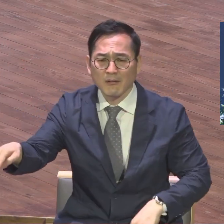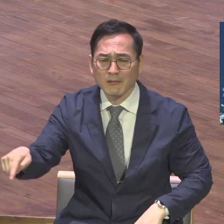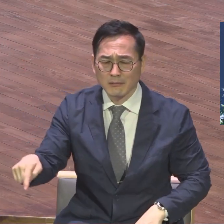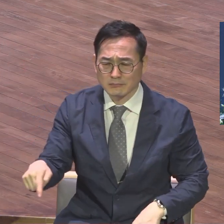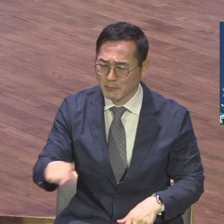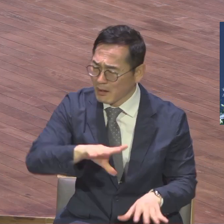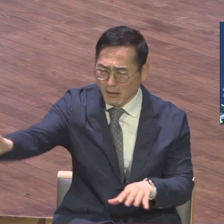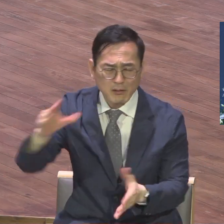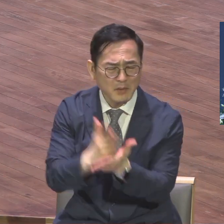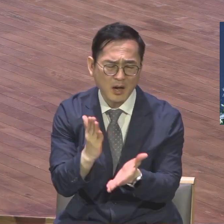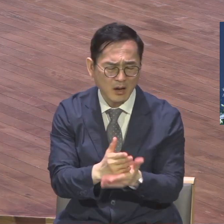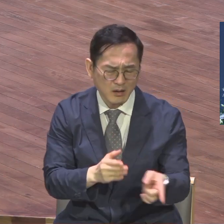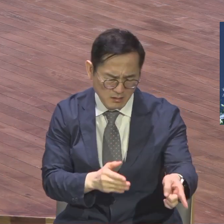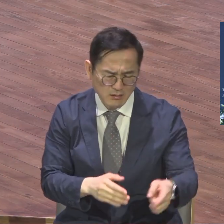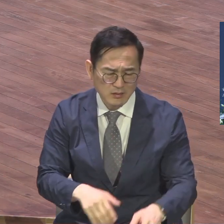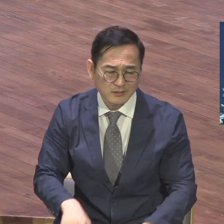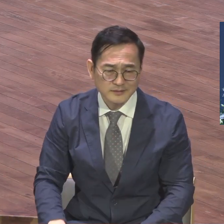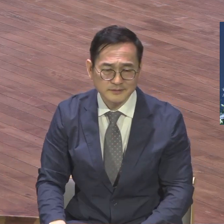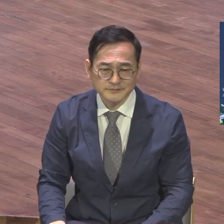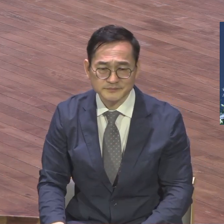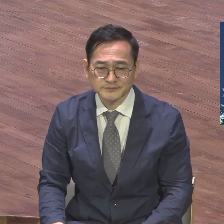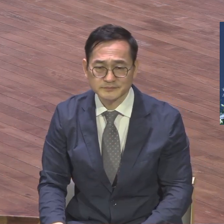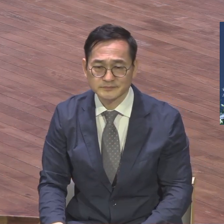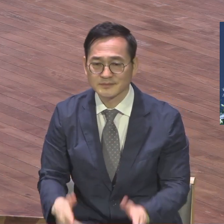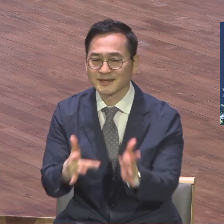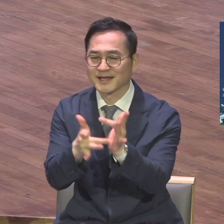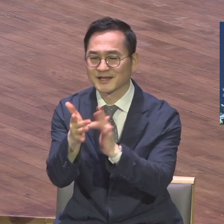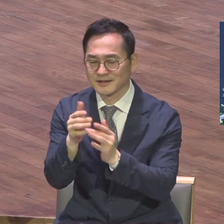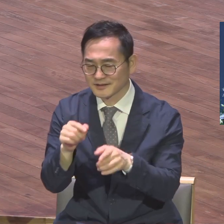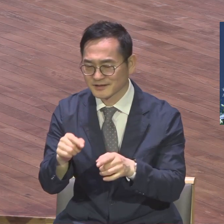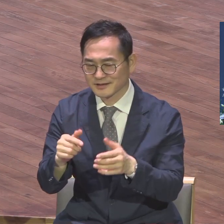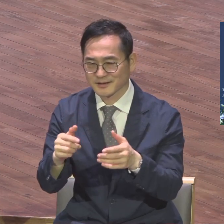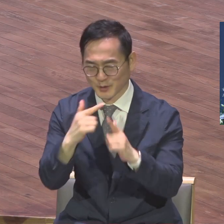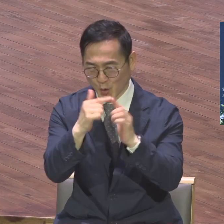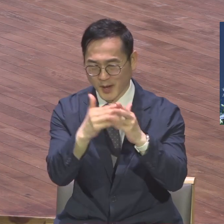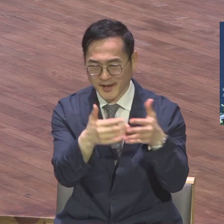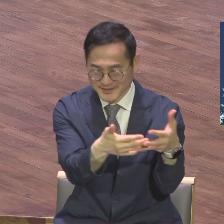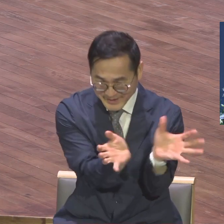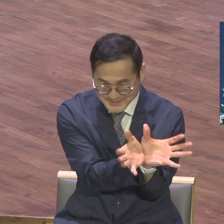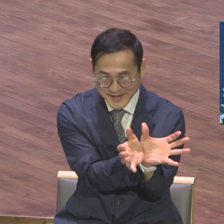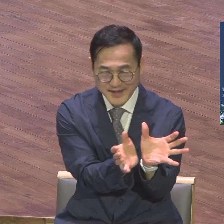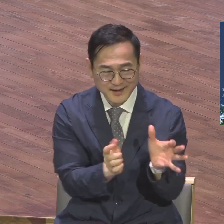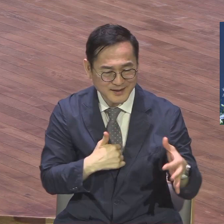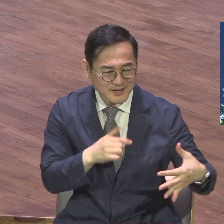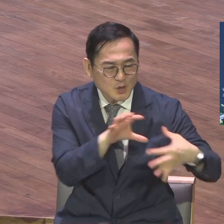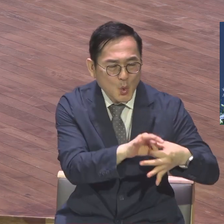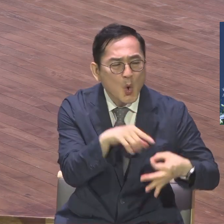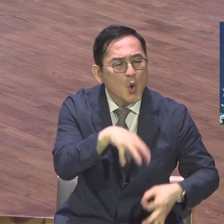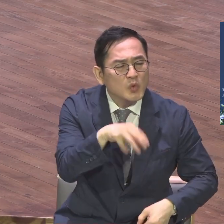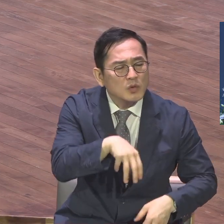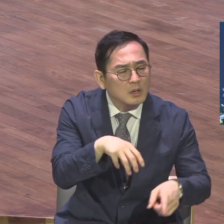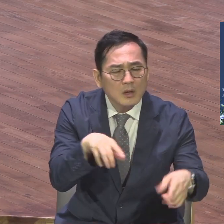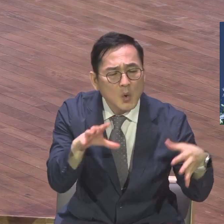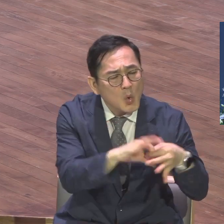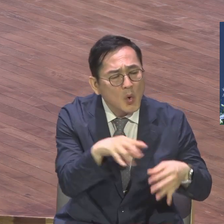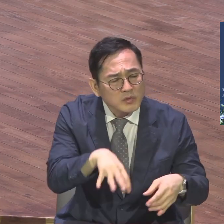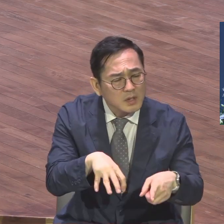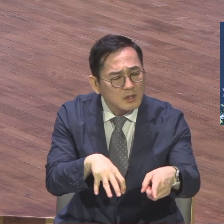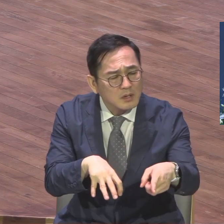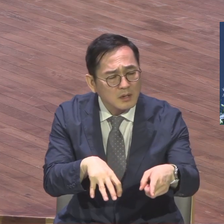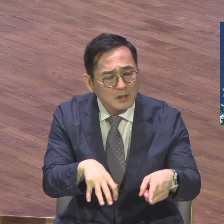예수님의 말씀은요, 우리가 어느 교회 어느 단체에 속해 있느냐라는 것이 중요한 것이 아니라